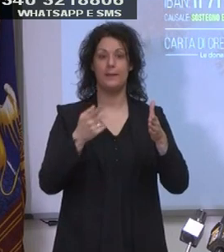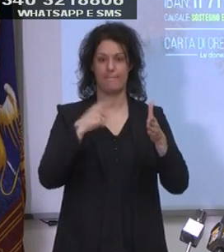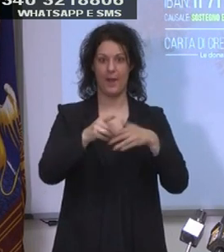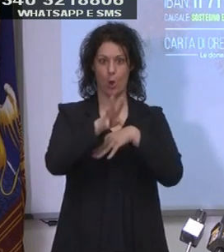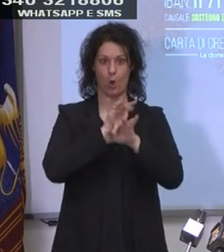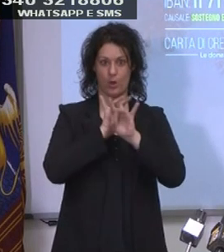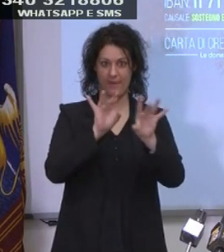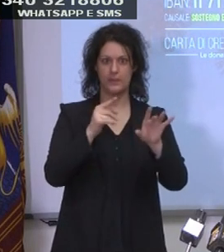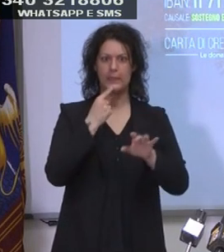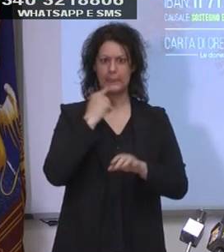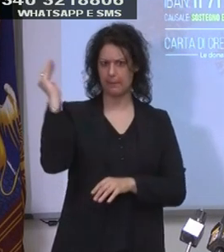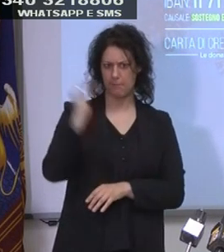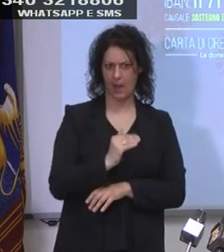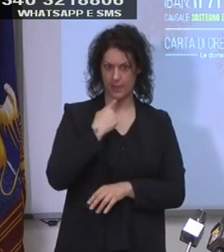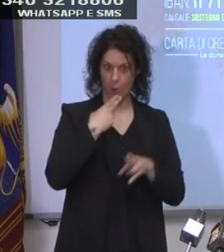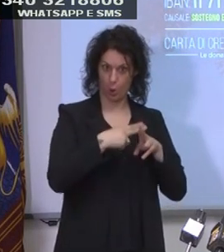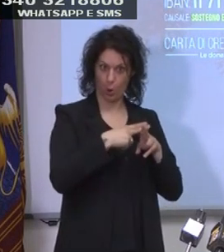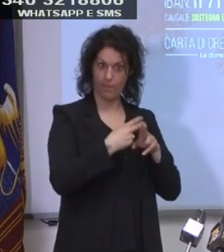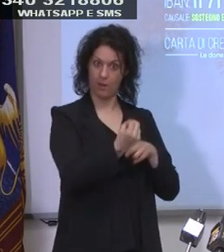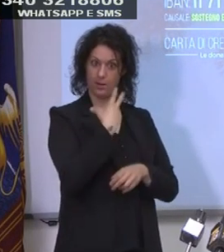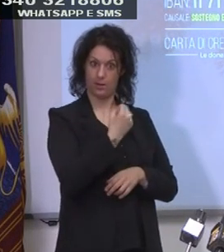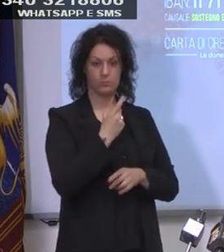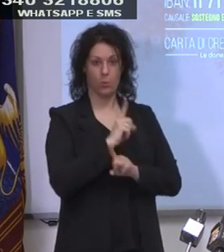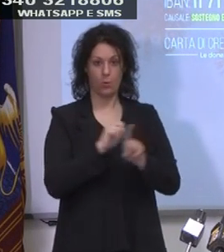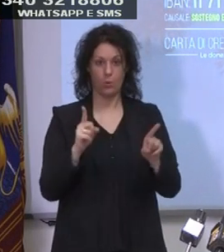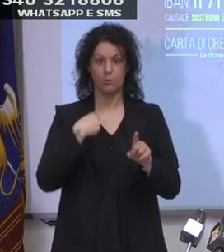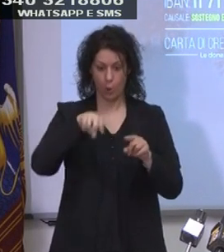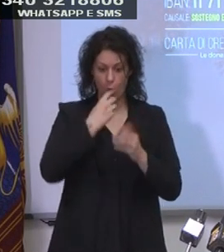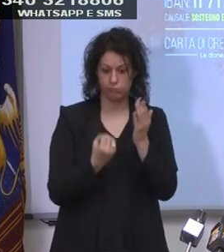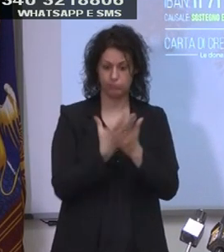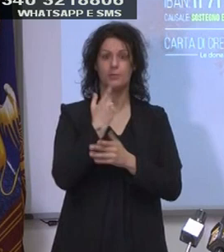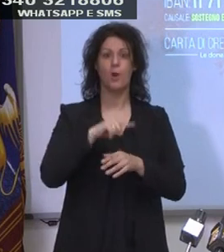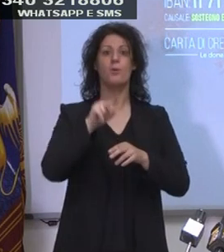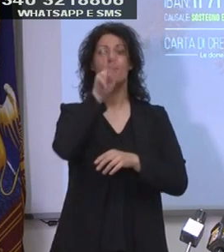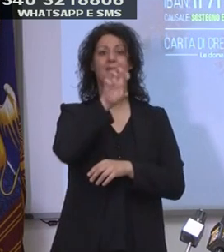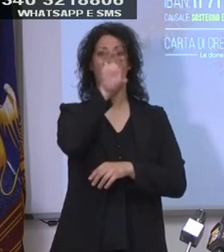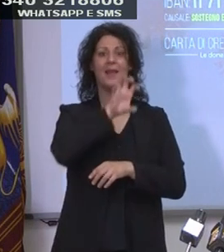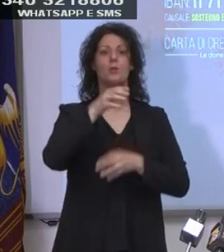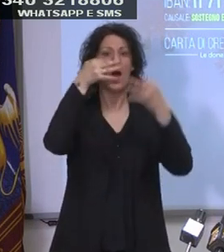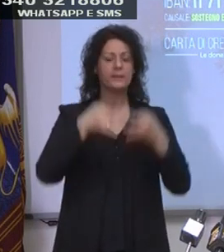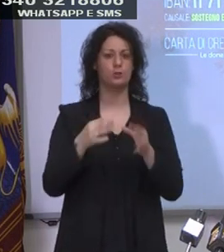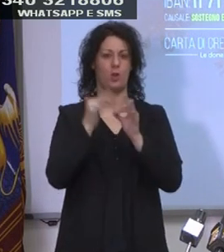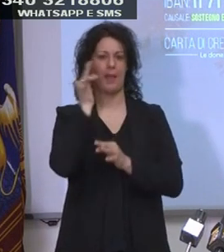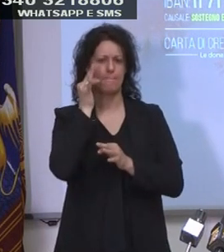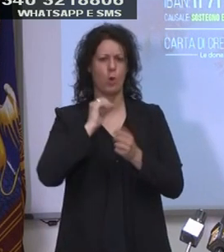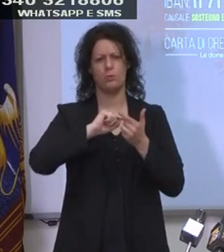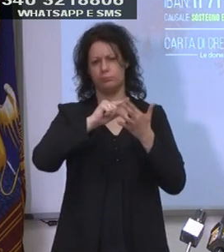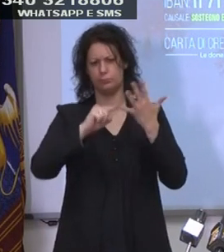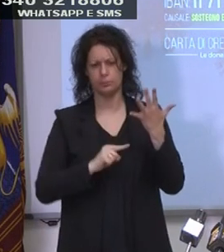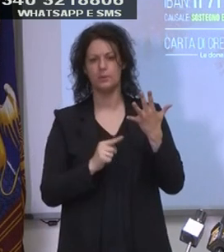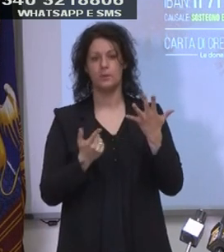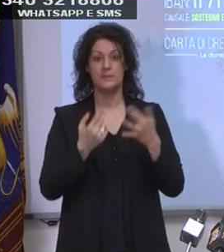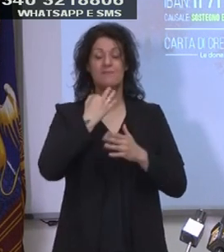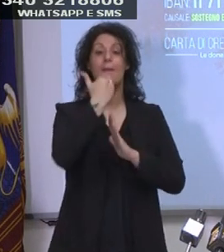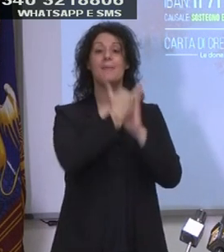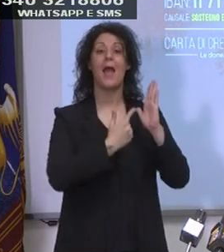Roma e dicendoci fai i tamponi, cioè, è un piano della Regione del Veneto. Quindi noi stiamo lavorando sulla base di un